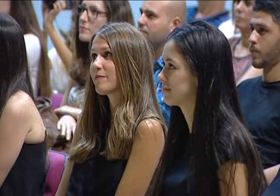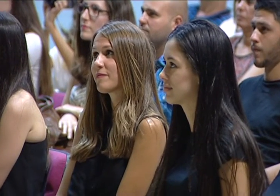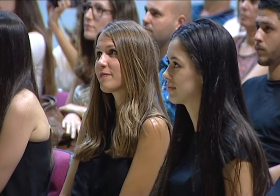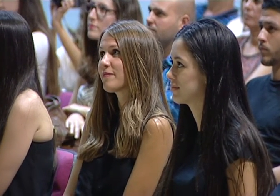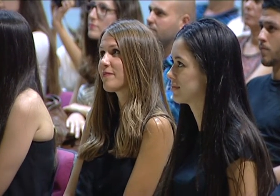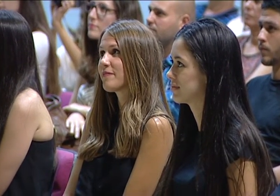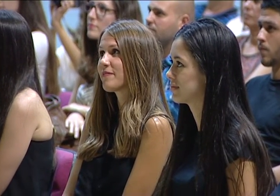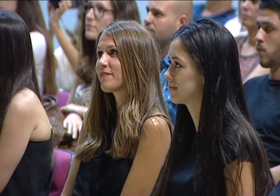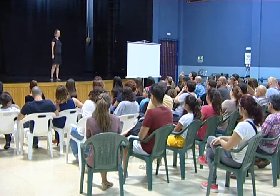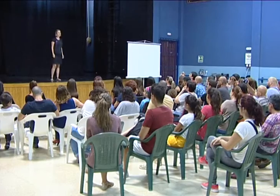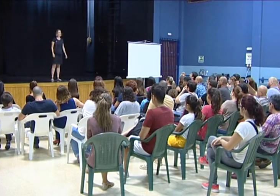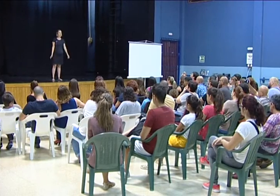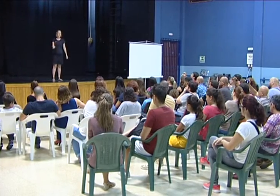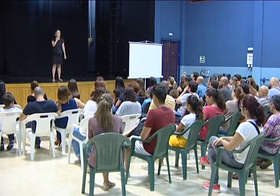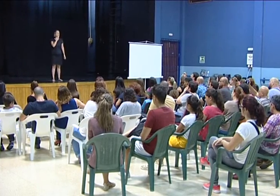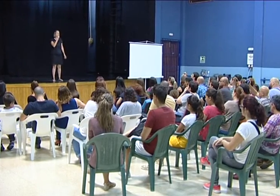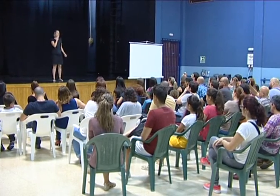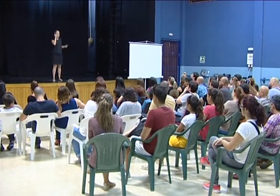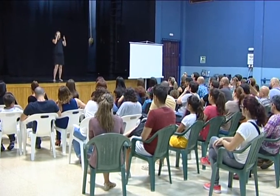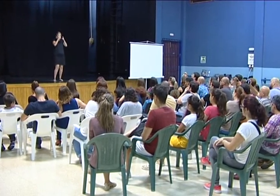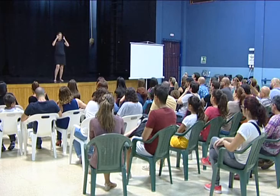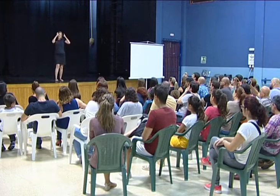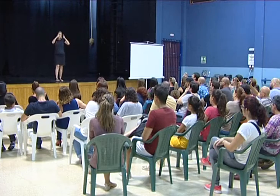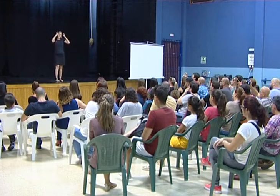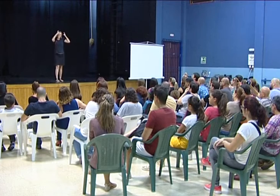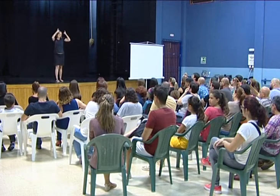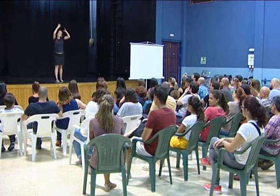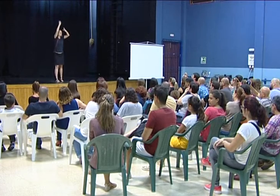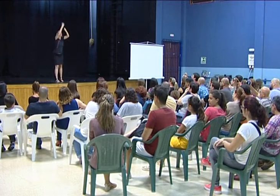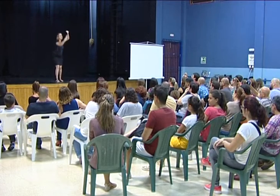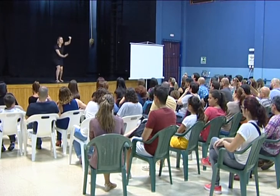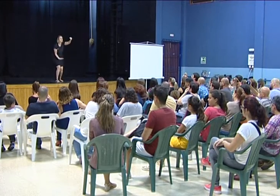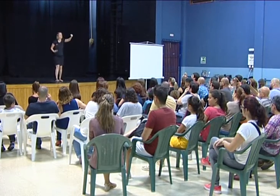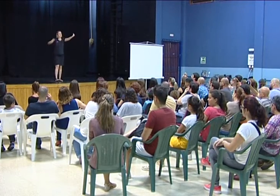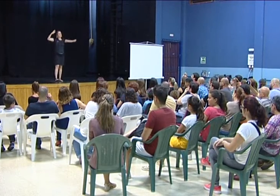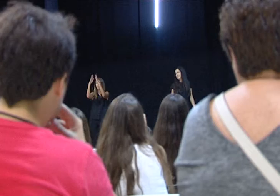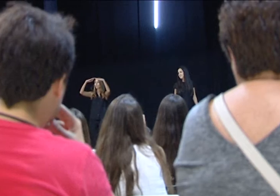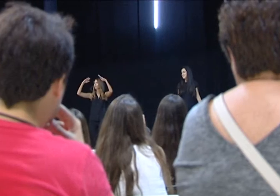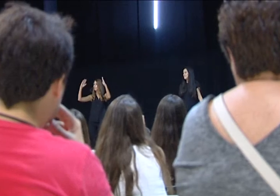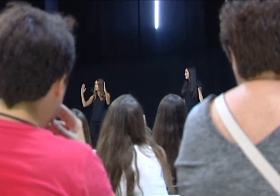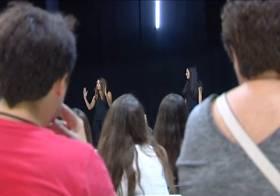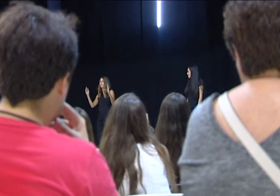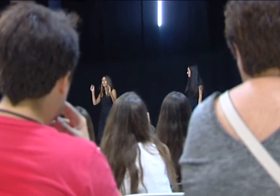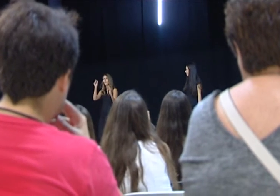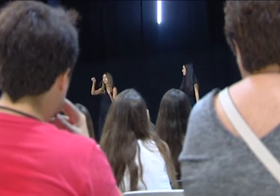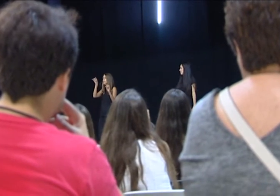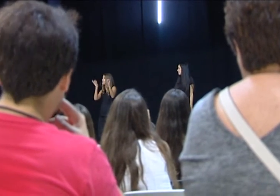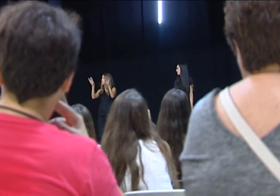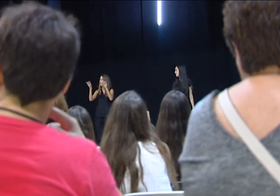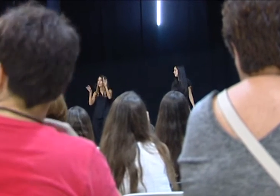canciones realizadas en los talleres de los niveles 1 y 2 de lengua de signos, en los que participaron 25 mujeres procedentes de